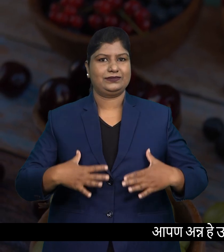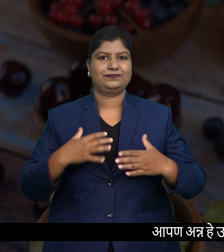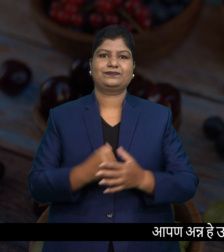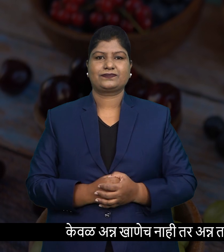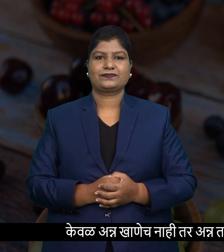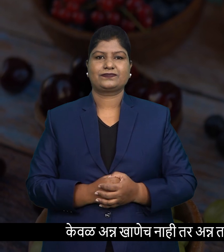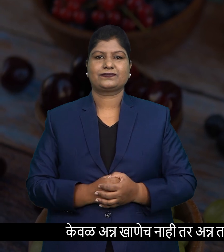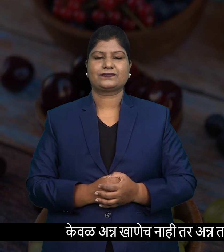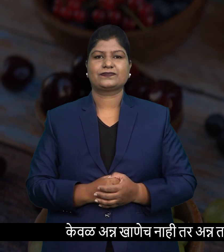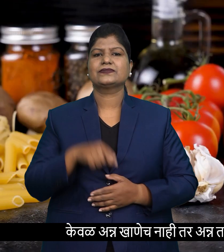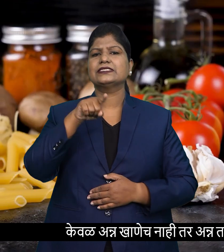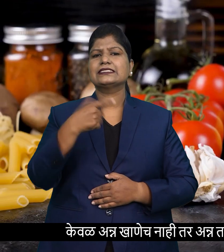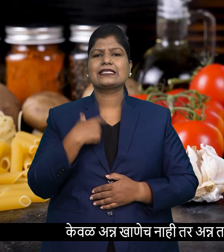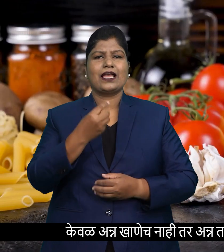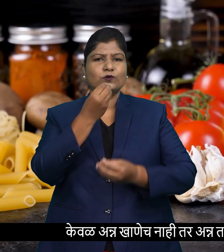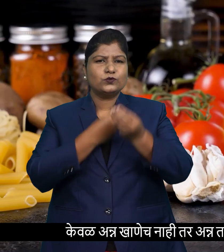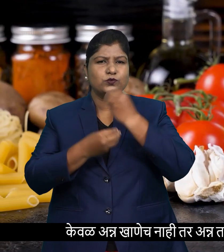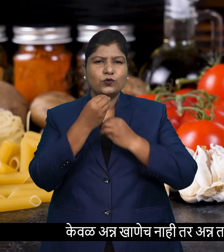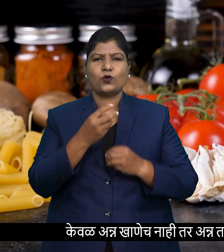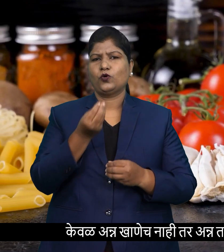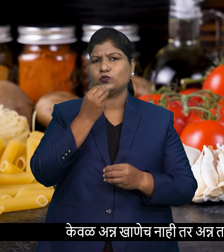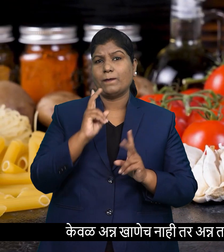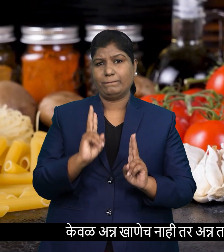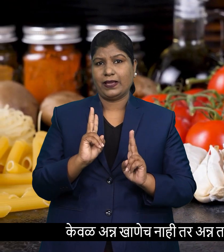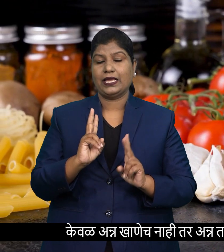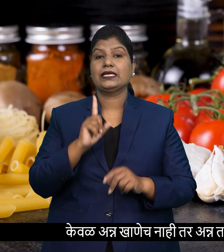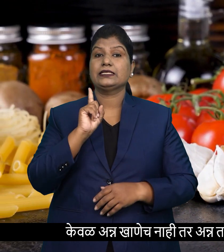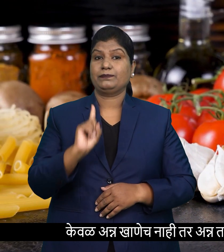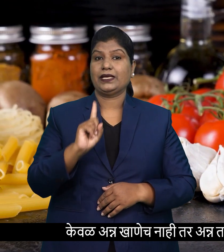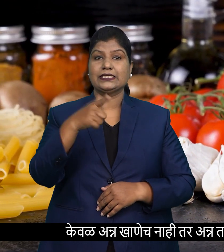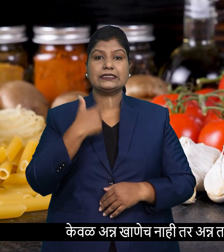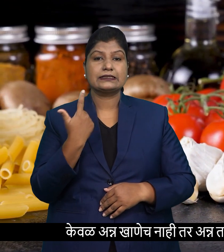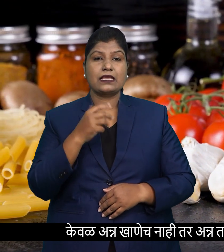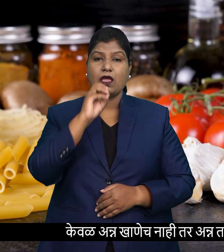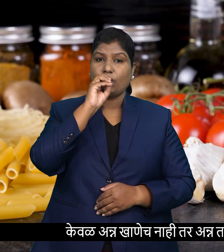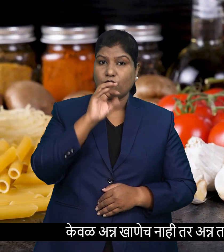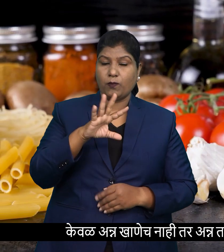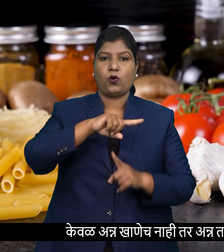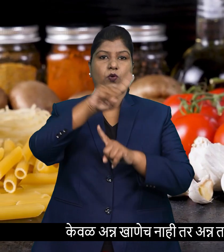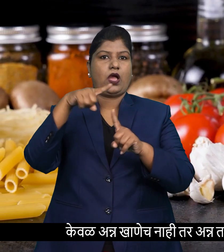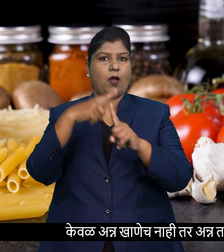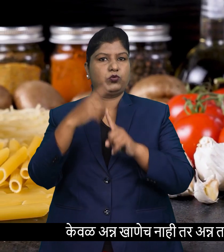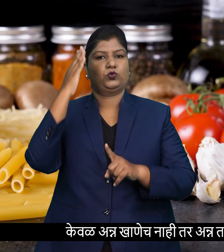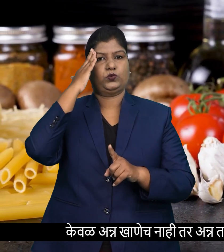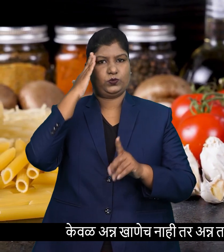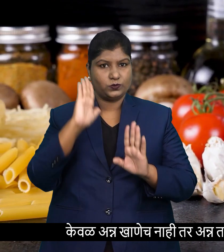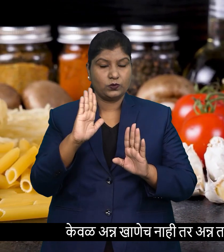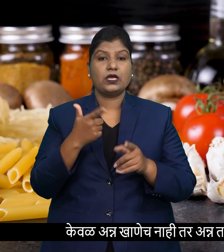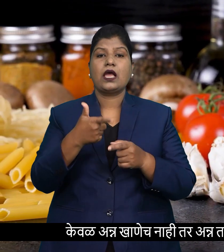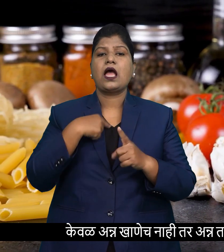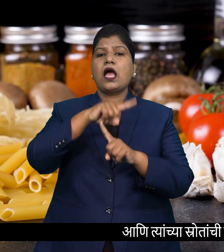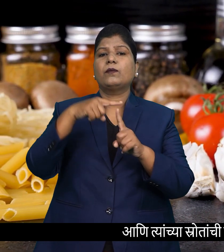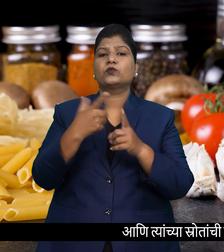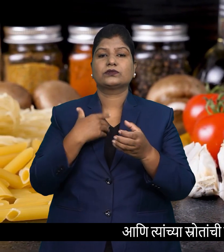घेतो. केवळ अन्न खाणेच नाही, तर अन्न तयार करण्यासाठी आवश्यक असलेल्या